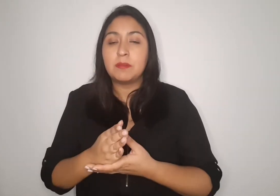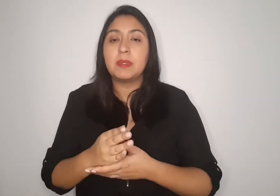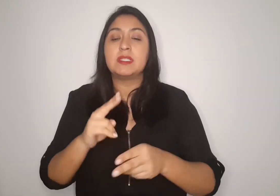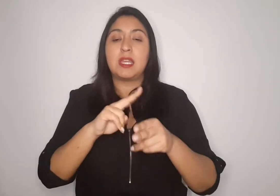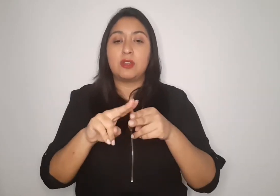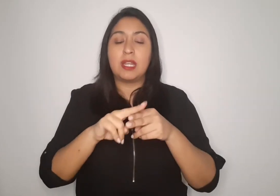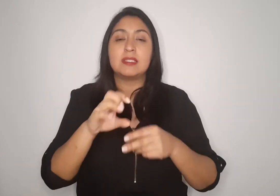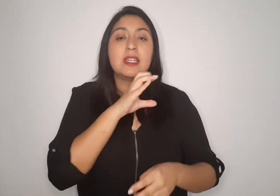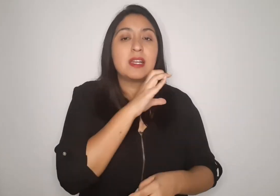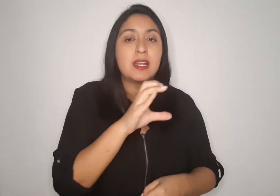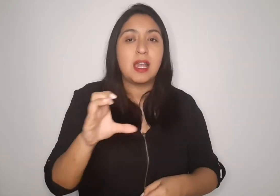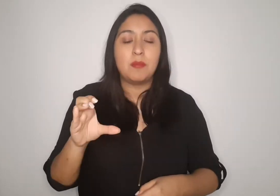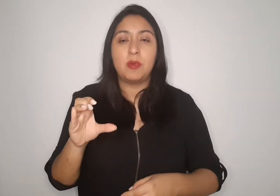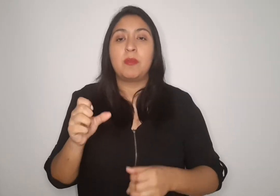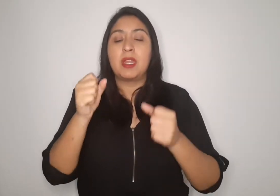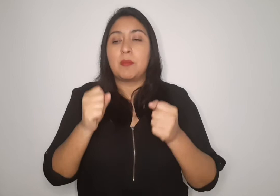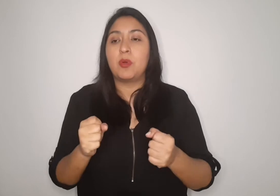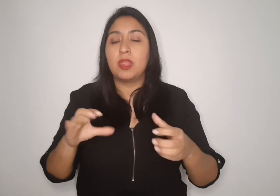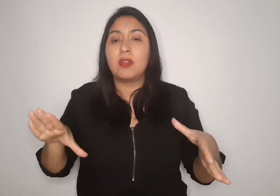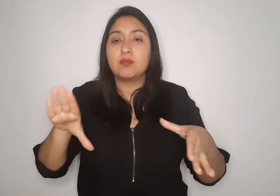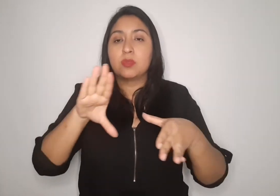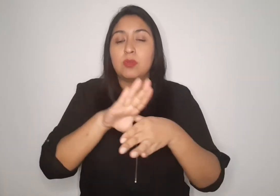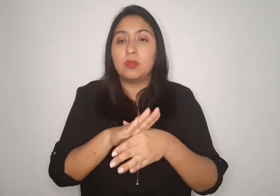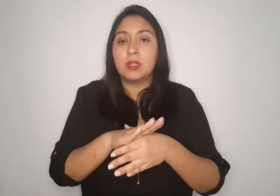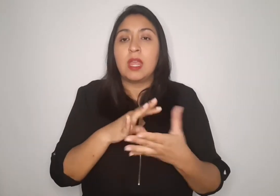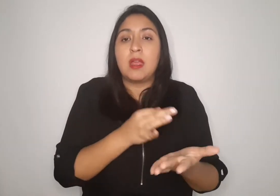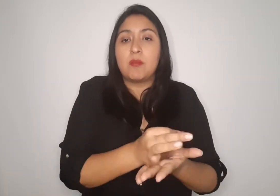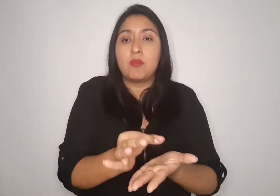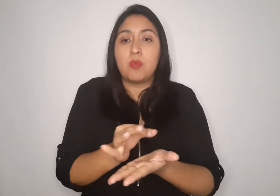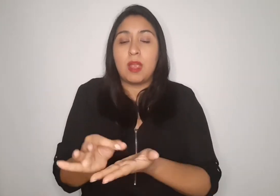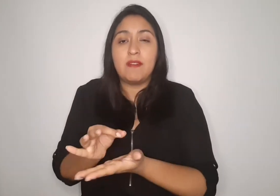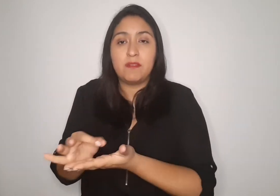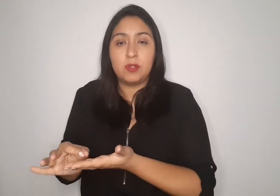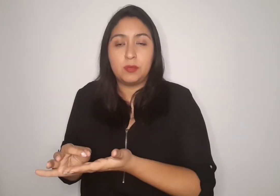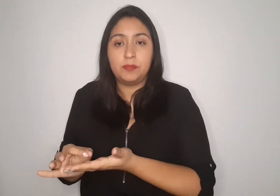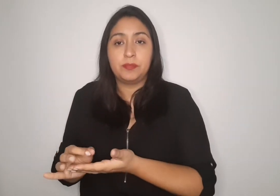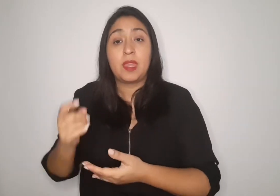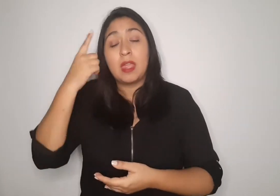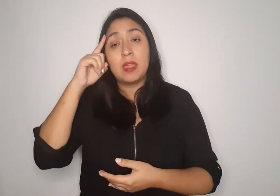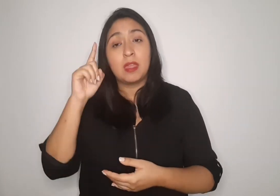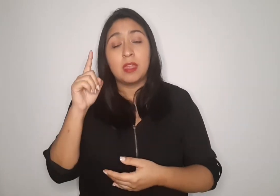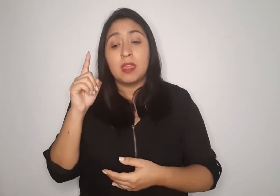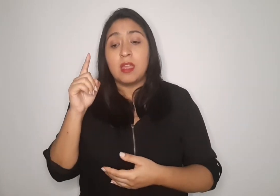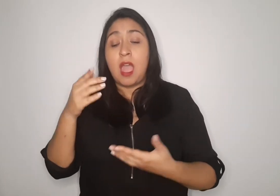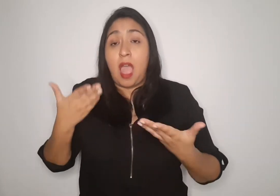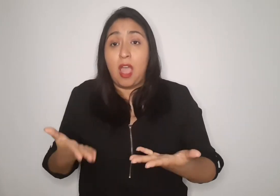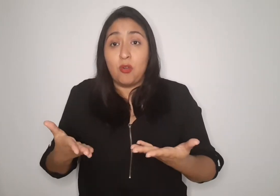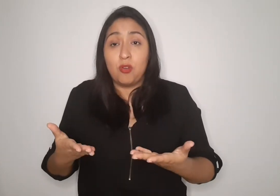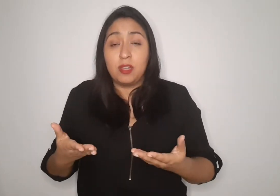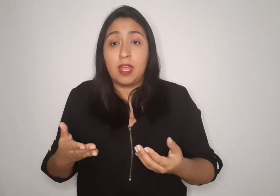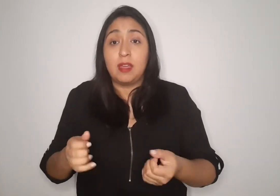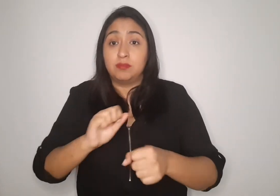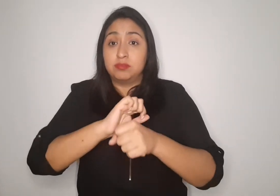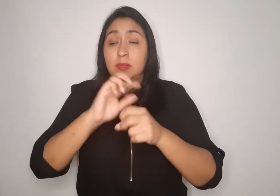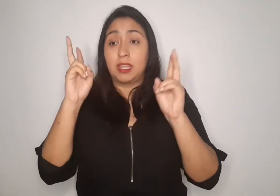de pueblos, porque antes estaban prohibidos en la junta, ¿ya? Y ahora por la pandemia vamos a tener que